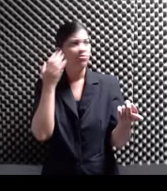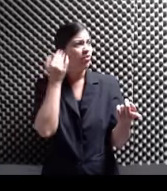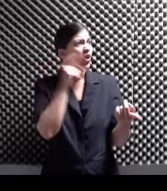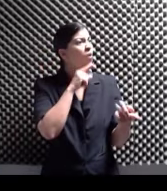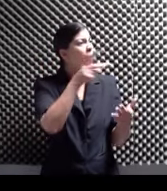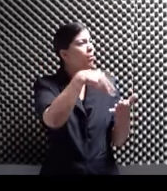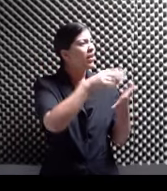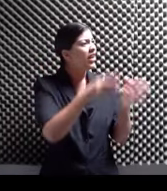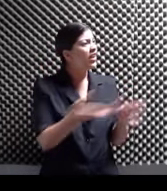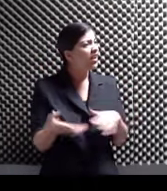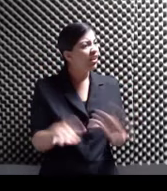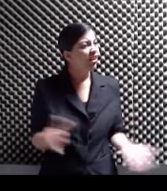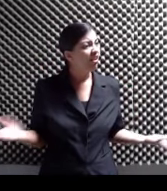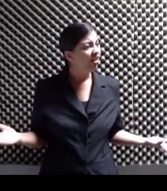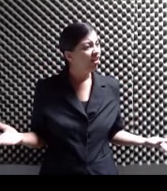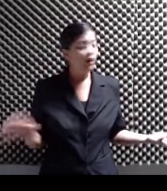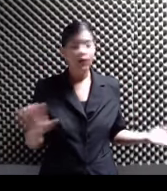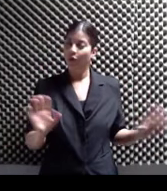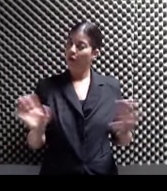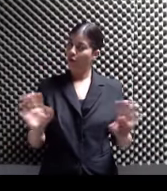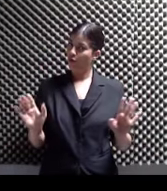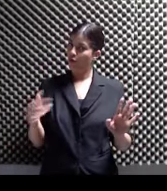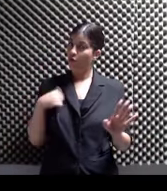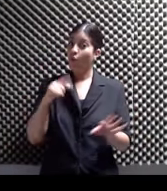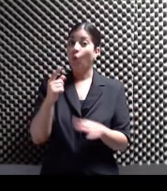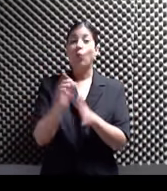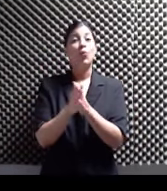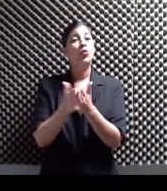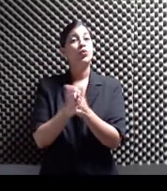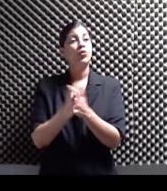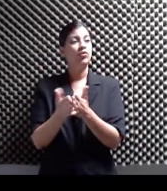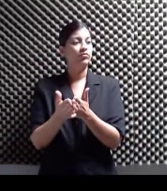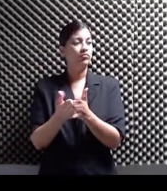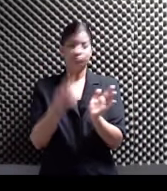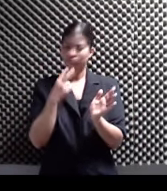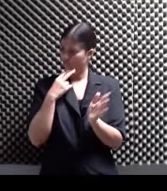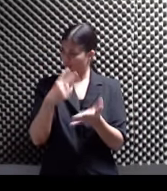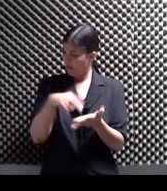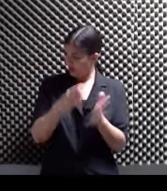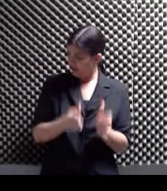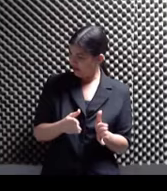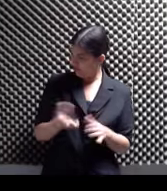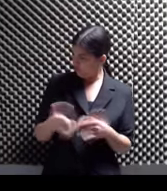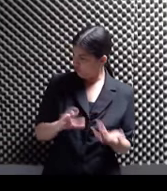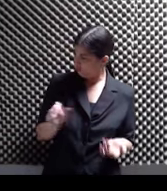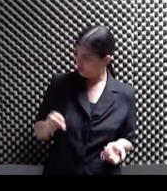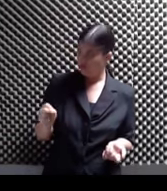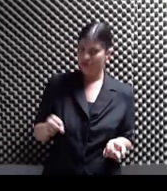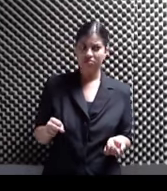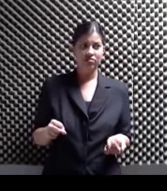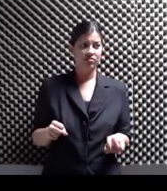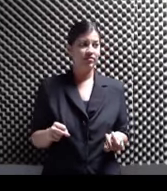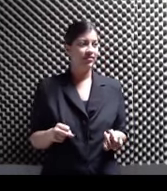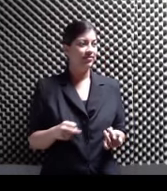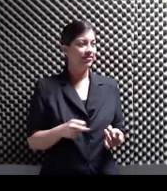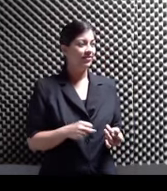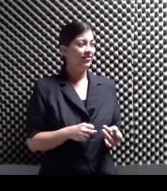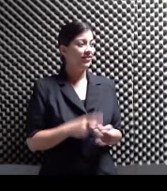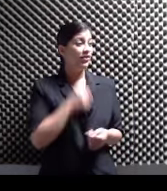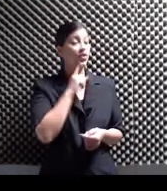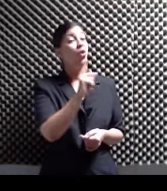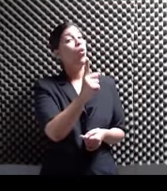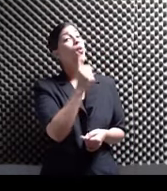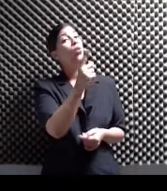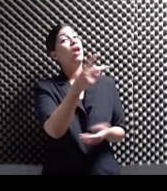bien drástico. No, porque aquí yo tengo una bailarina se muere. Claro, sí, y hace poco murió también una bailarina. No, una